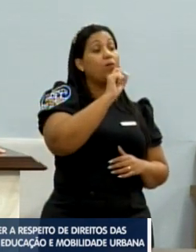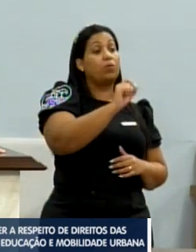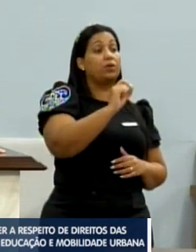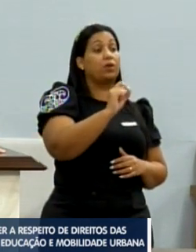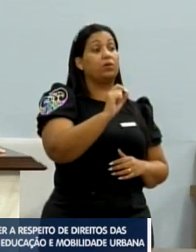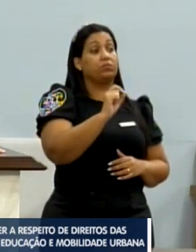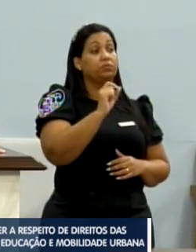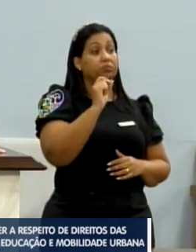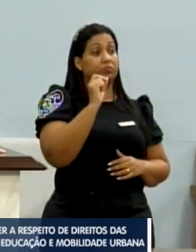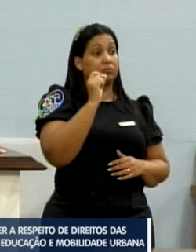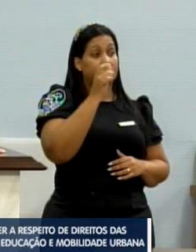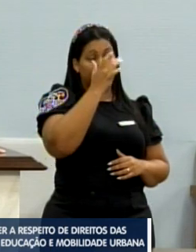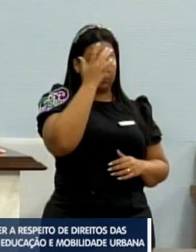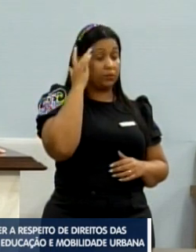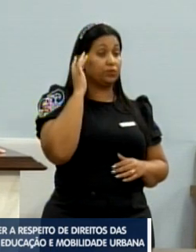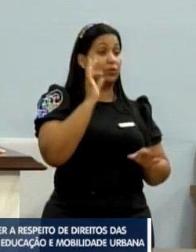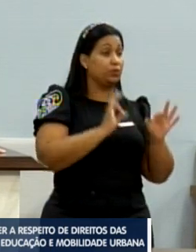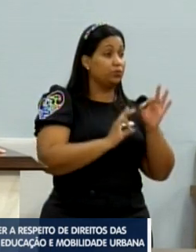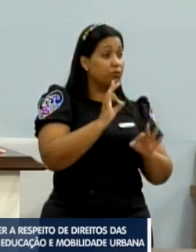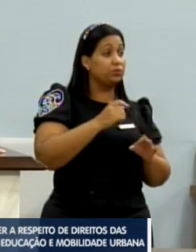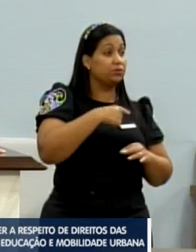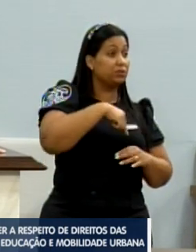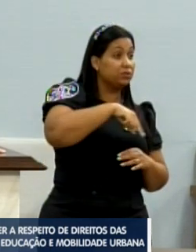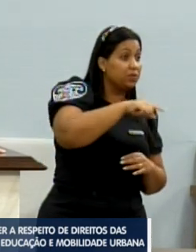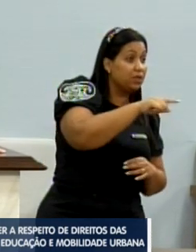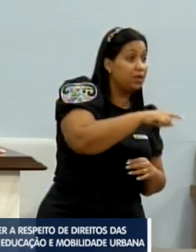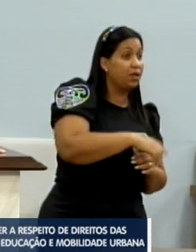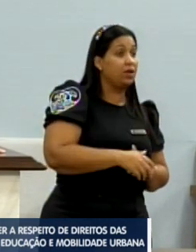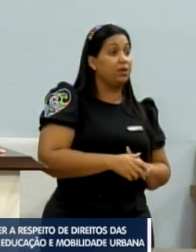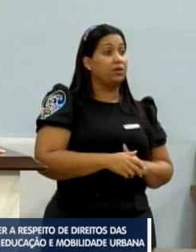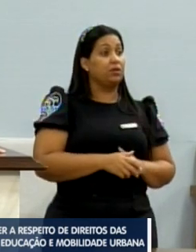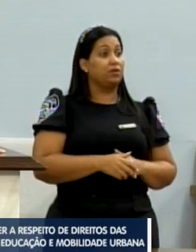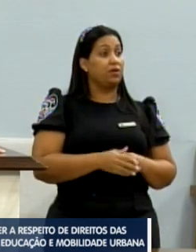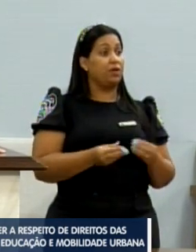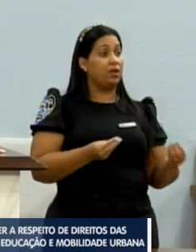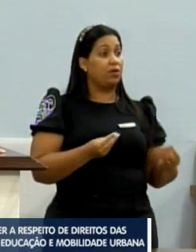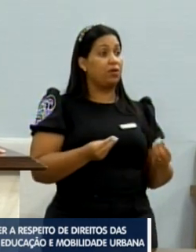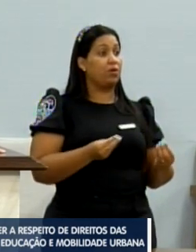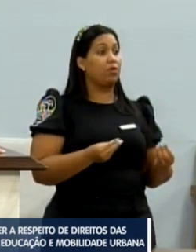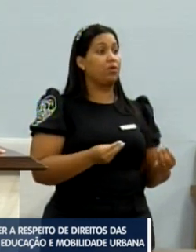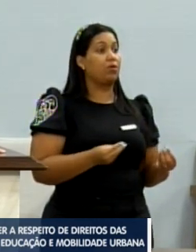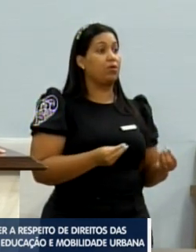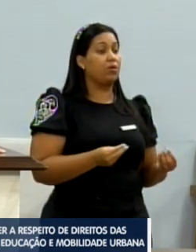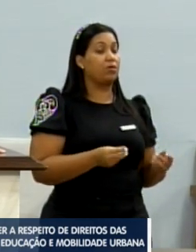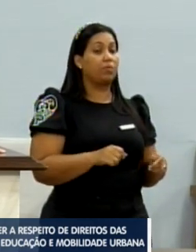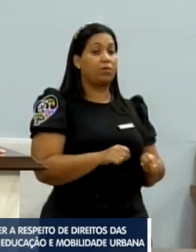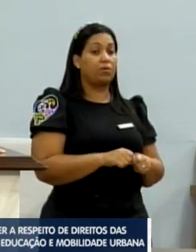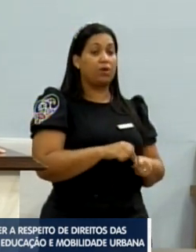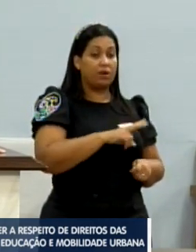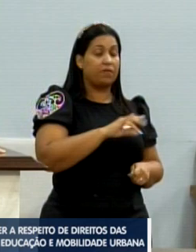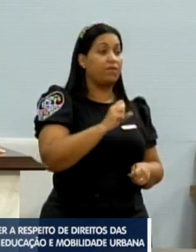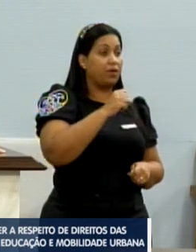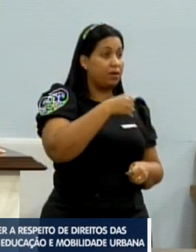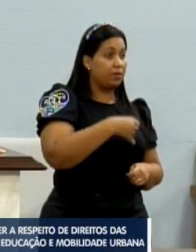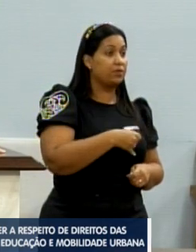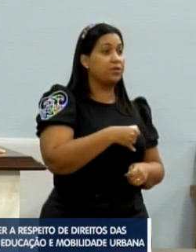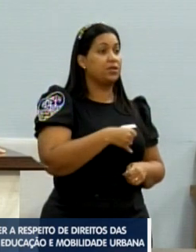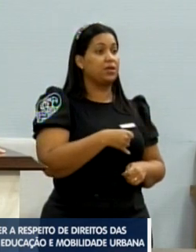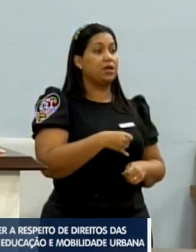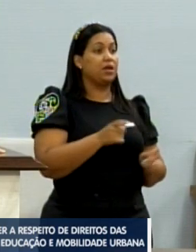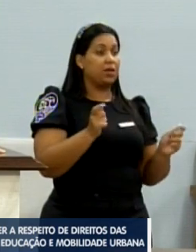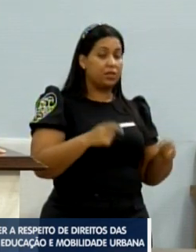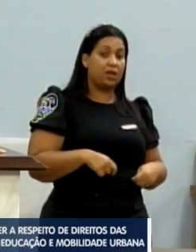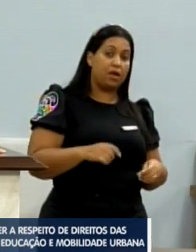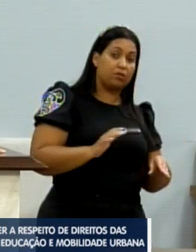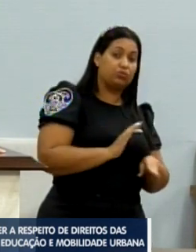essas pessoas têm que ir lá contra o nosso município. E é bom que elas vão mesmo, porque é assim que elas podem contribuir